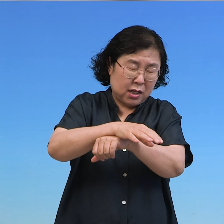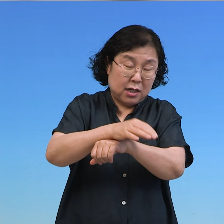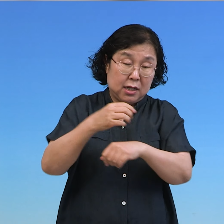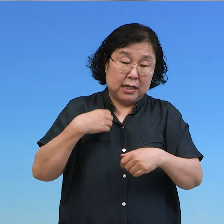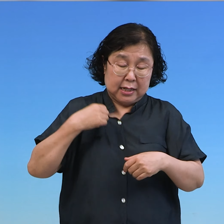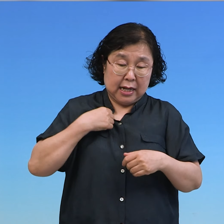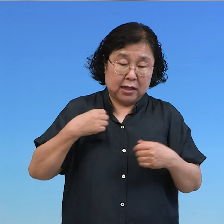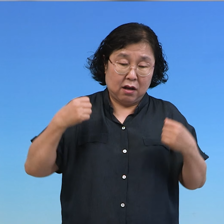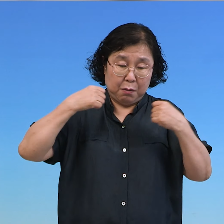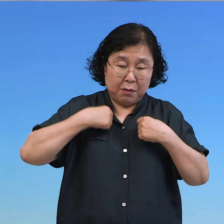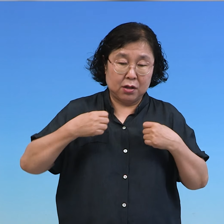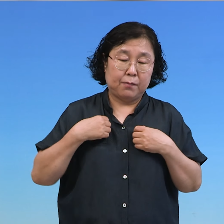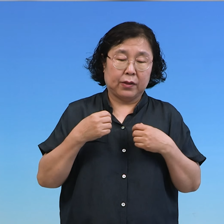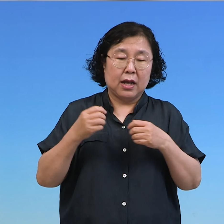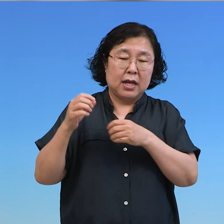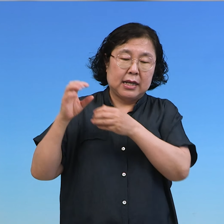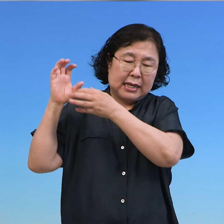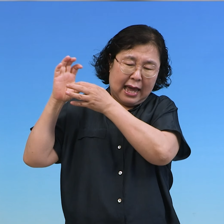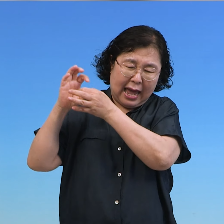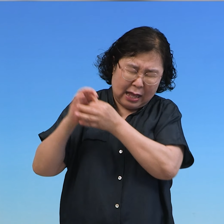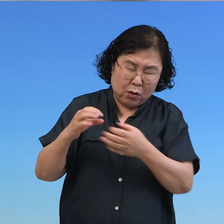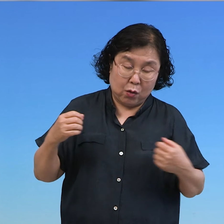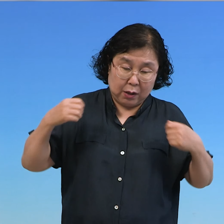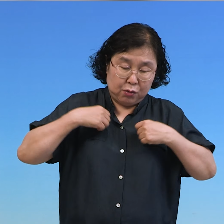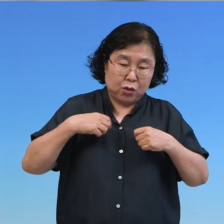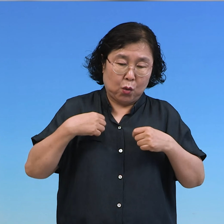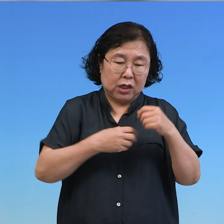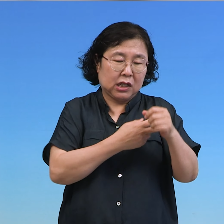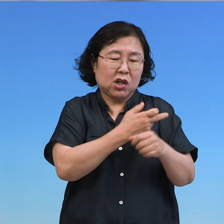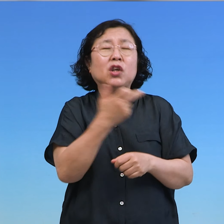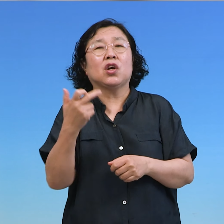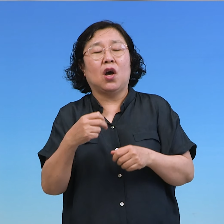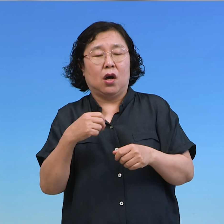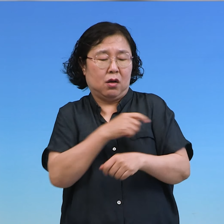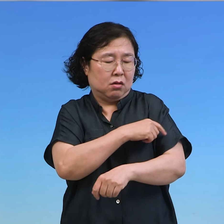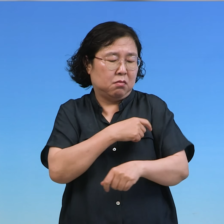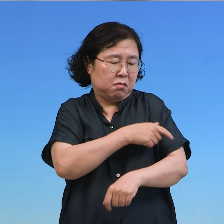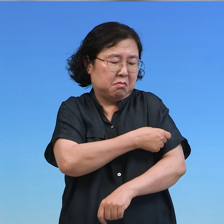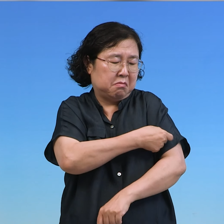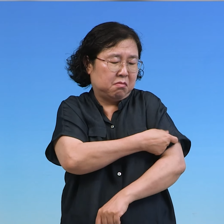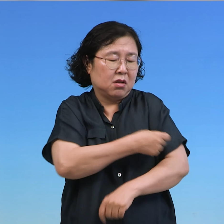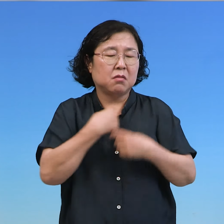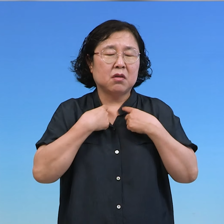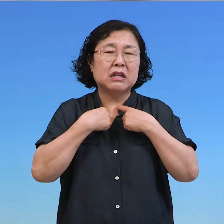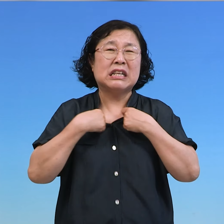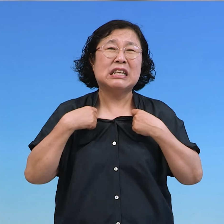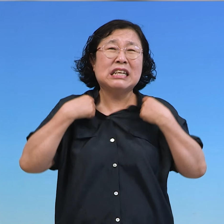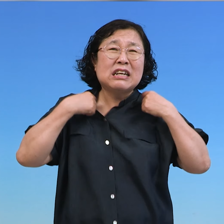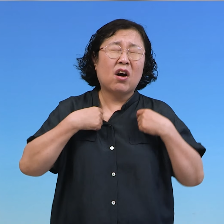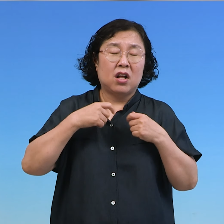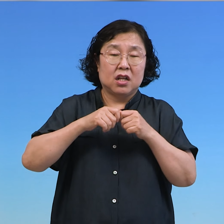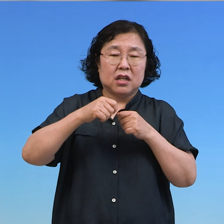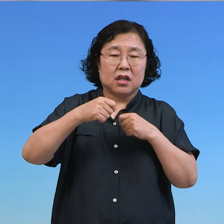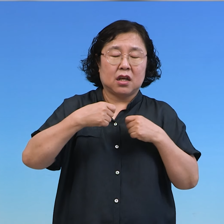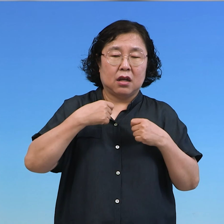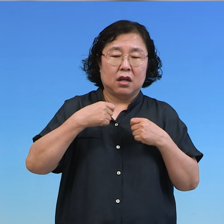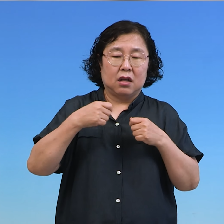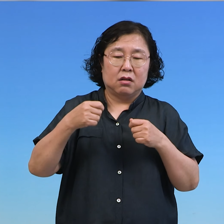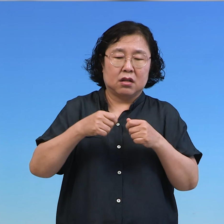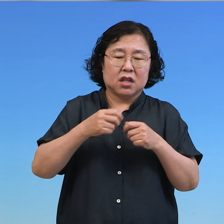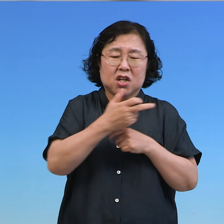입으면 입을수록 늘어나는 옷이 있고요 반대로 계속 입으면서 빨면